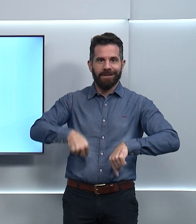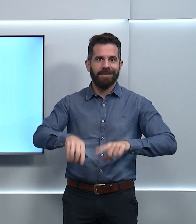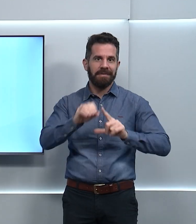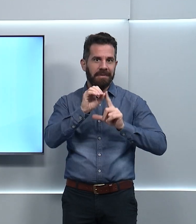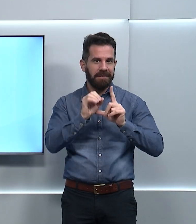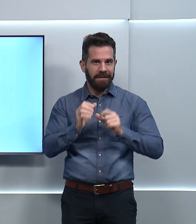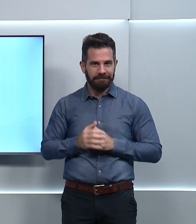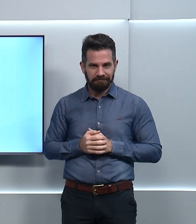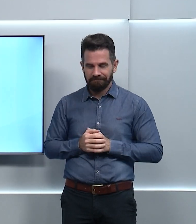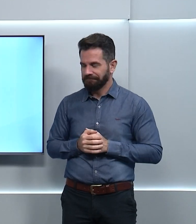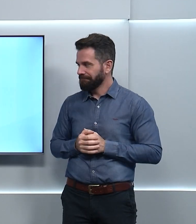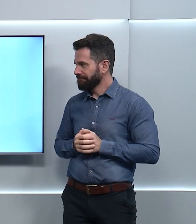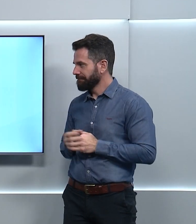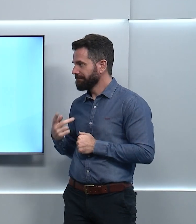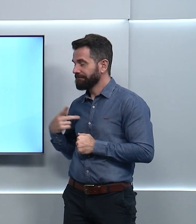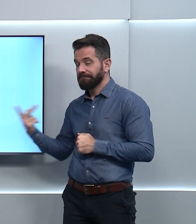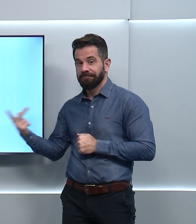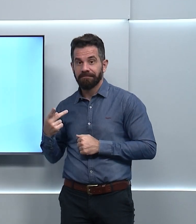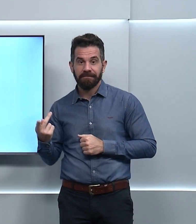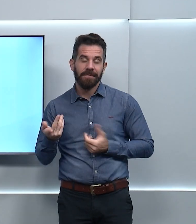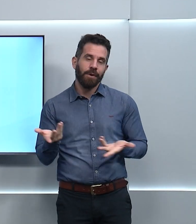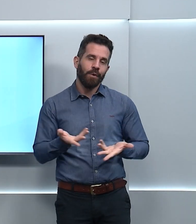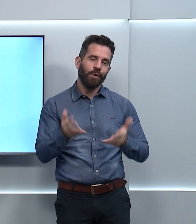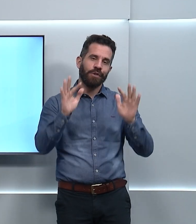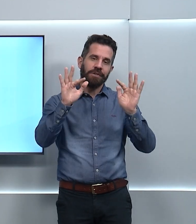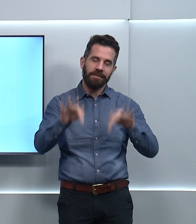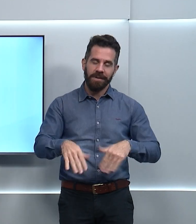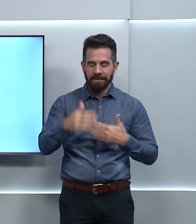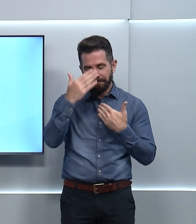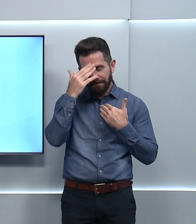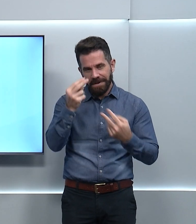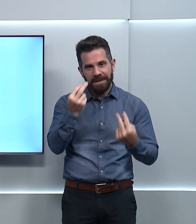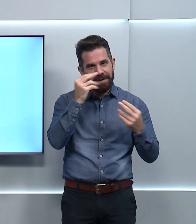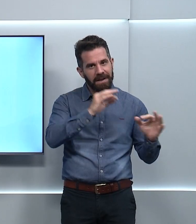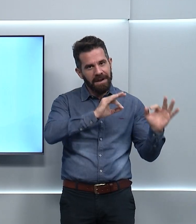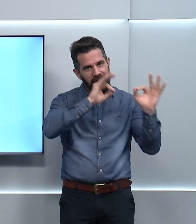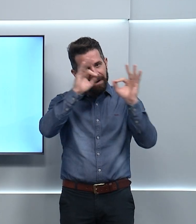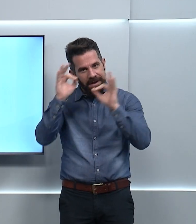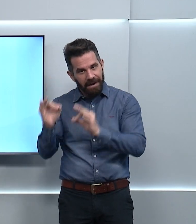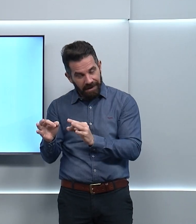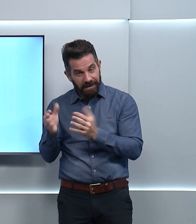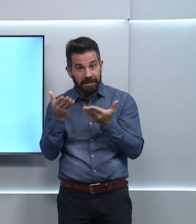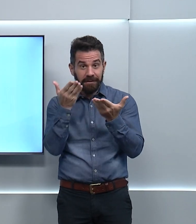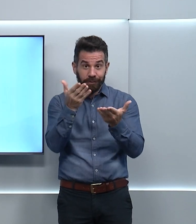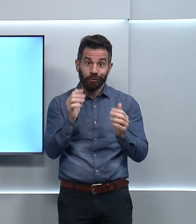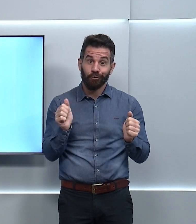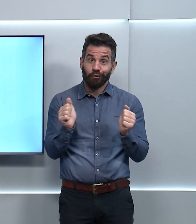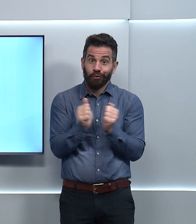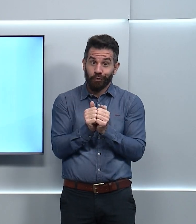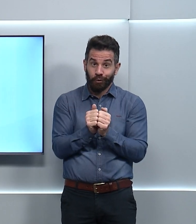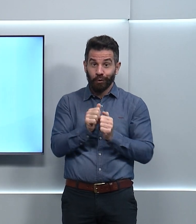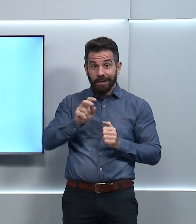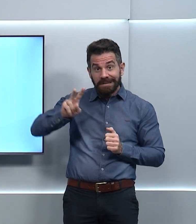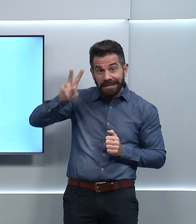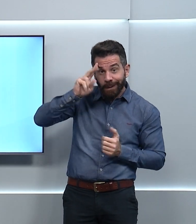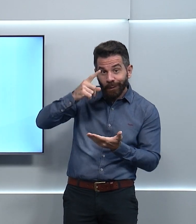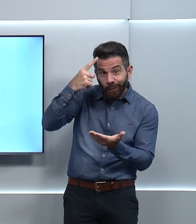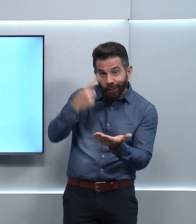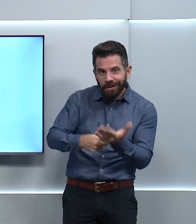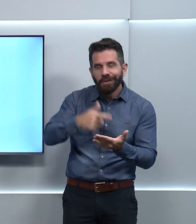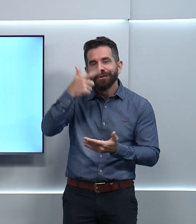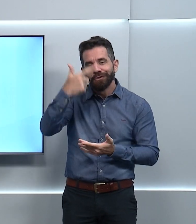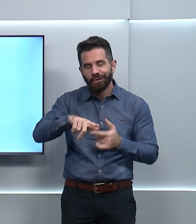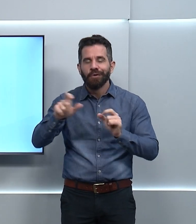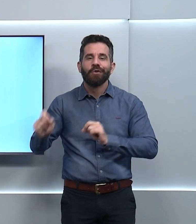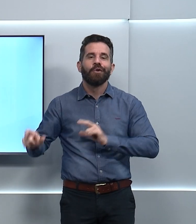UFG. Eu, professor Diego, ficamos por aqui. Muito obrigada pela sua audiência, pela sua companhia. Segunda-feira estamos de volta